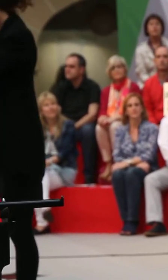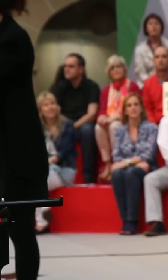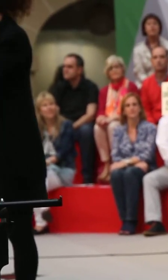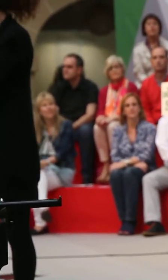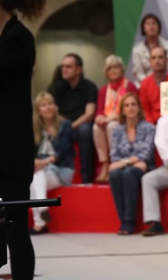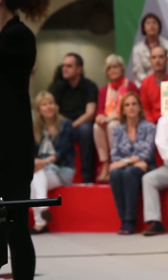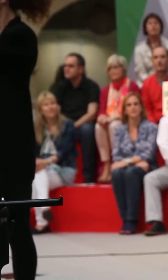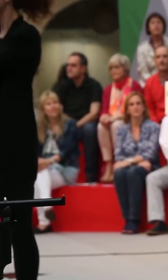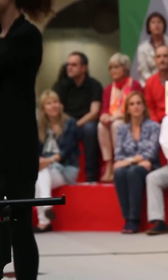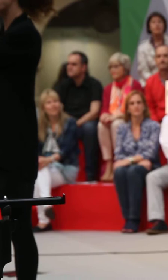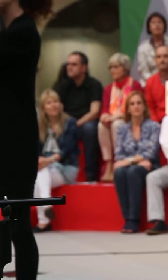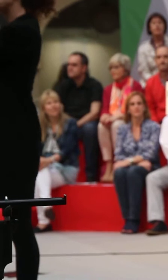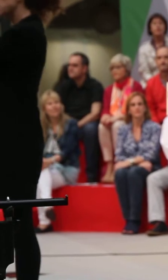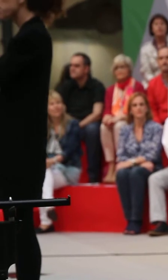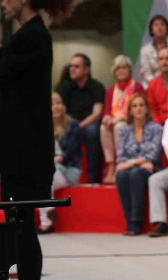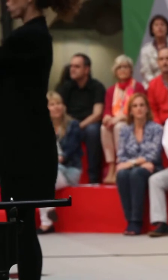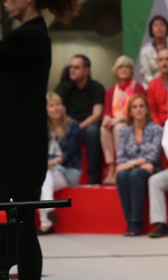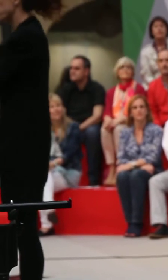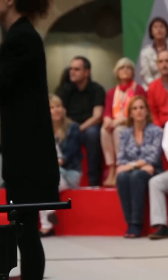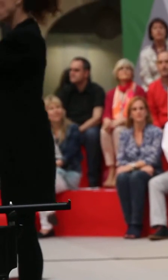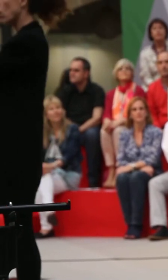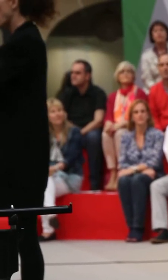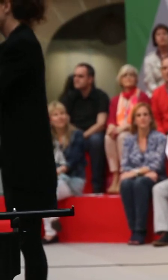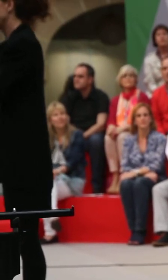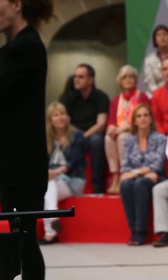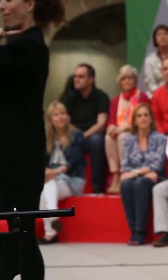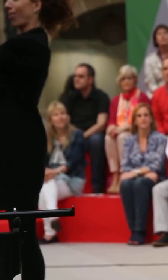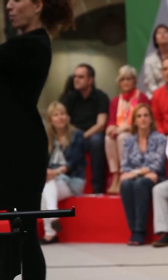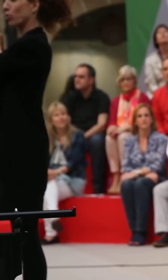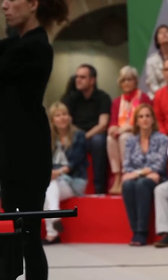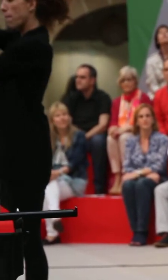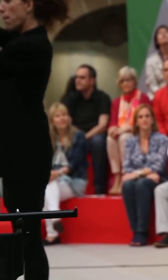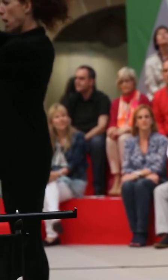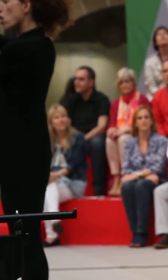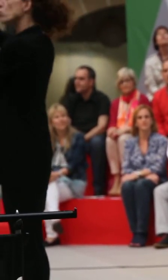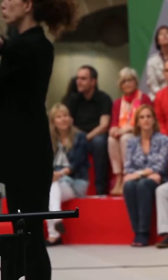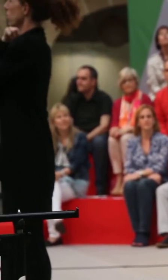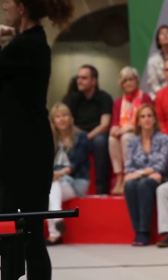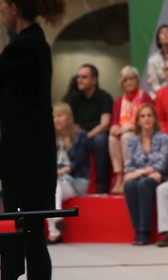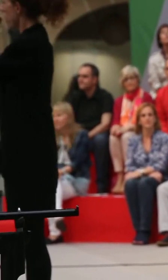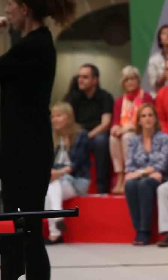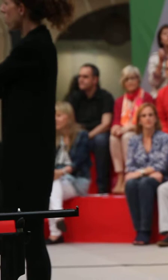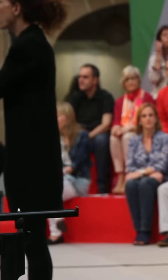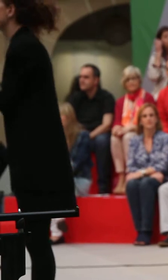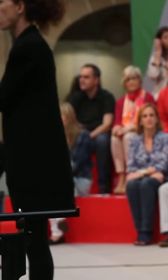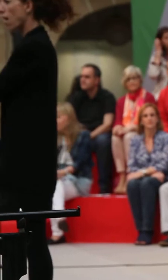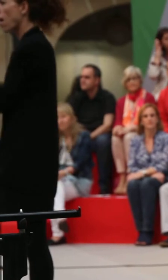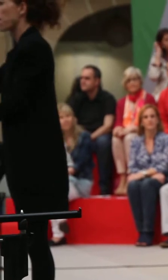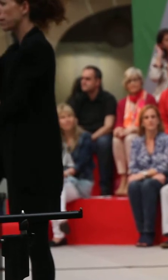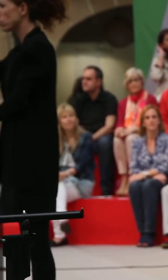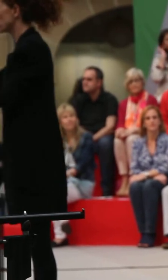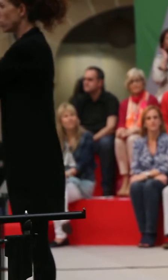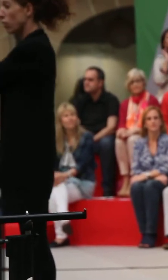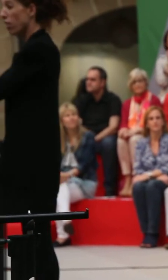en equipamientos económicos, sociales, culturales y deportivos que venimos impulsando en trabajo conjunto con los agentes sociales y